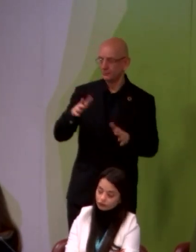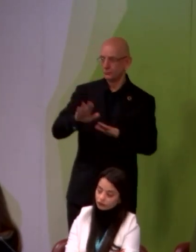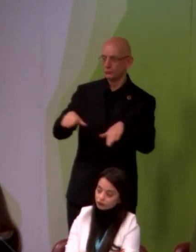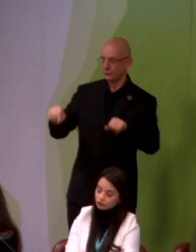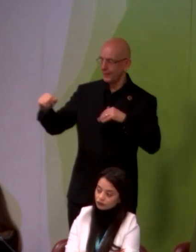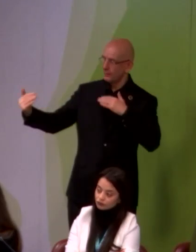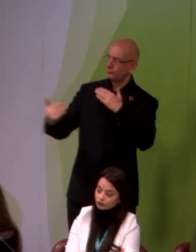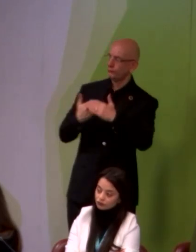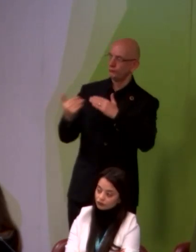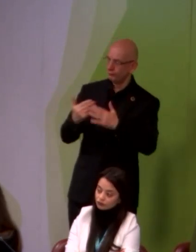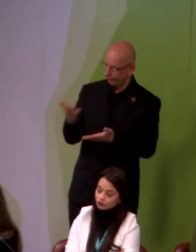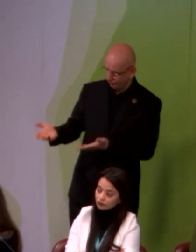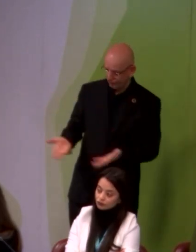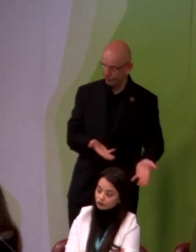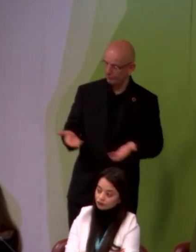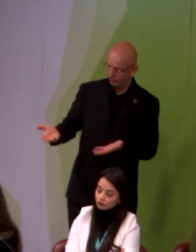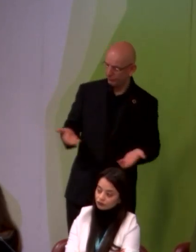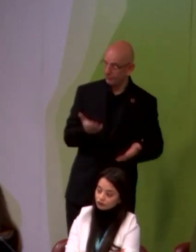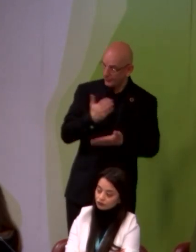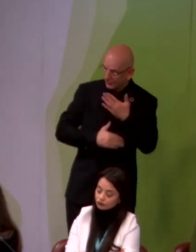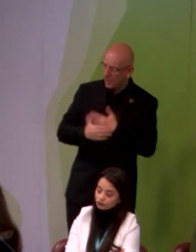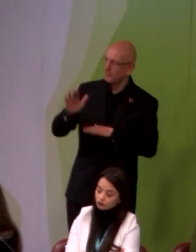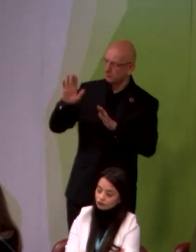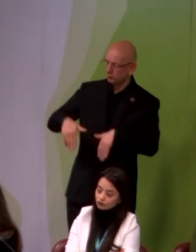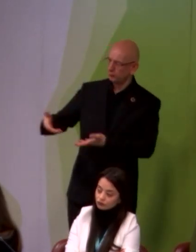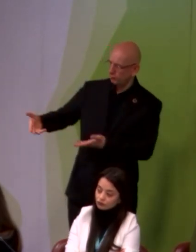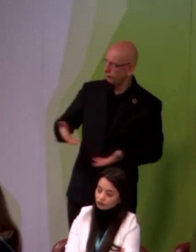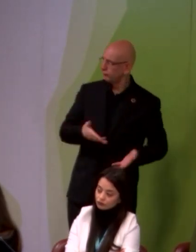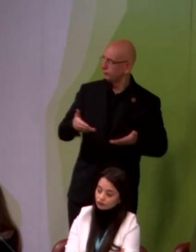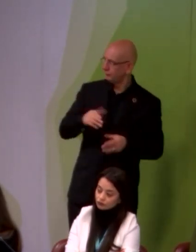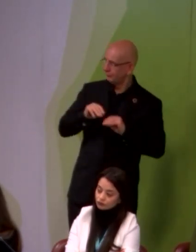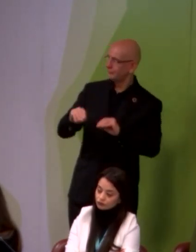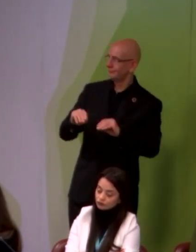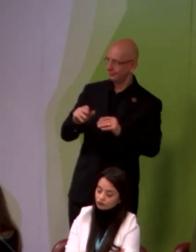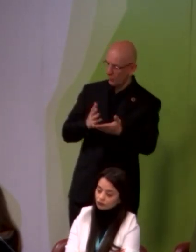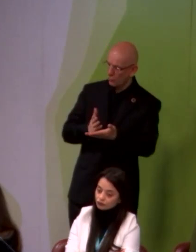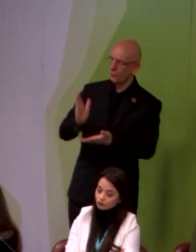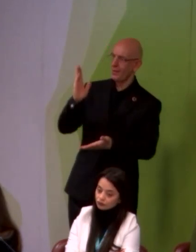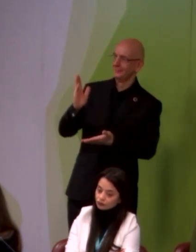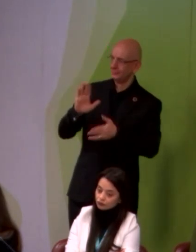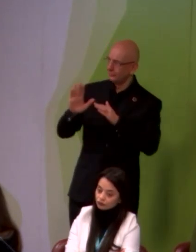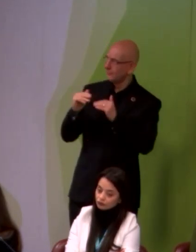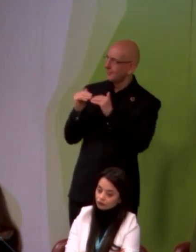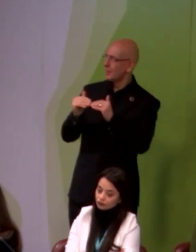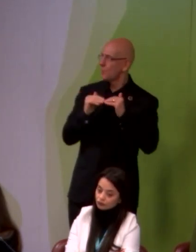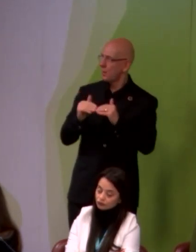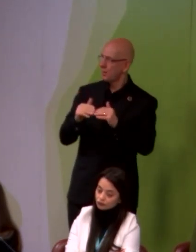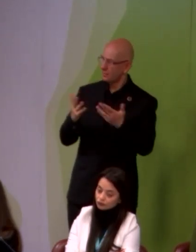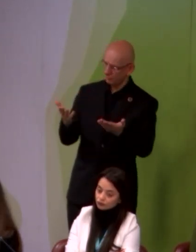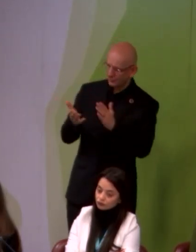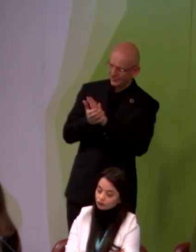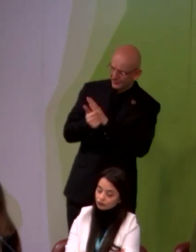acquérir des connaissances, de savoir et de savoir-faire sans